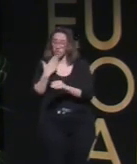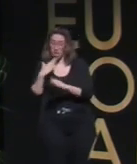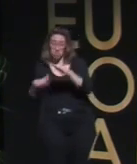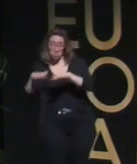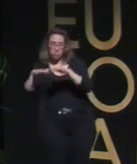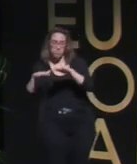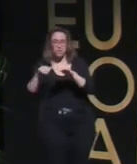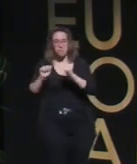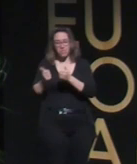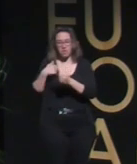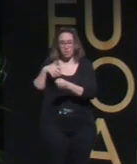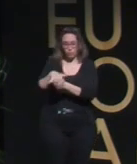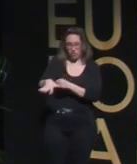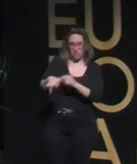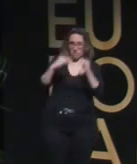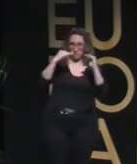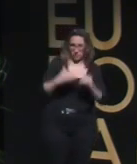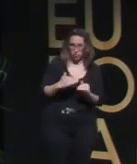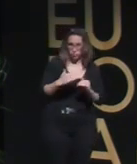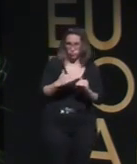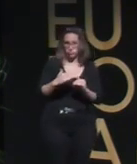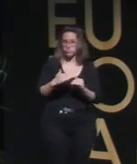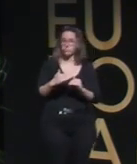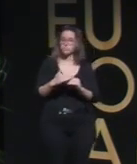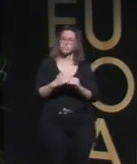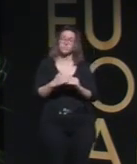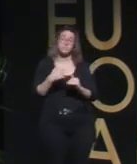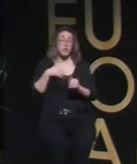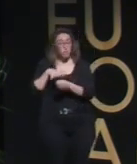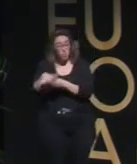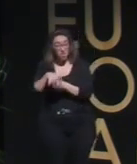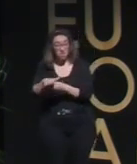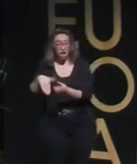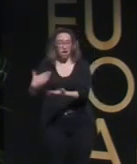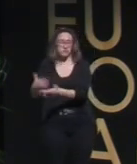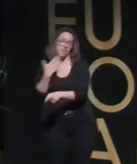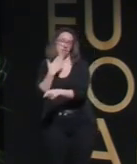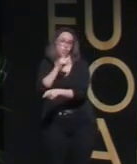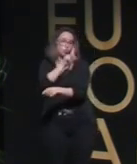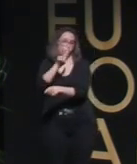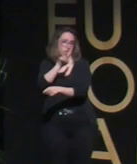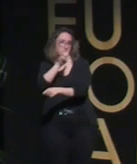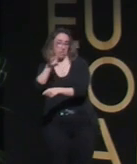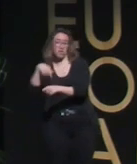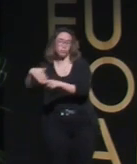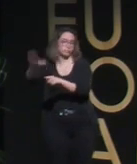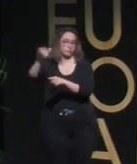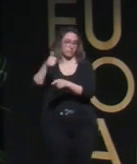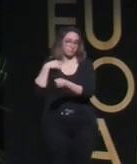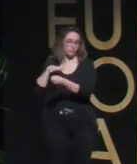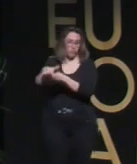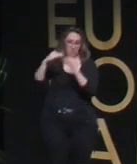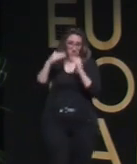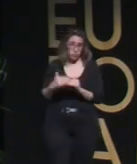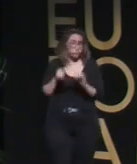de influencia, ¿vale? Somos influencer hasta los 10, 11 años. A partir de ahí ya pasan a ser otros los influencers. ¿Me explico? Y eso es